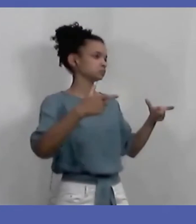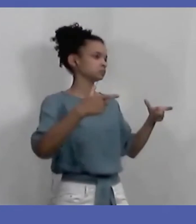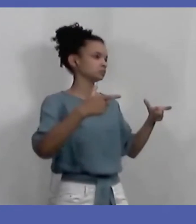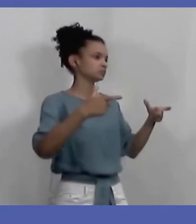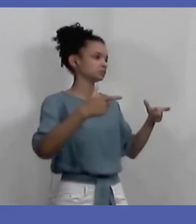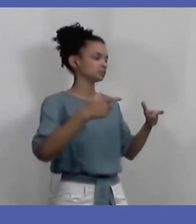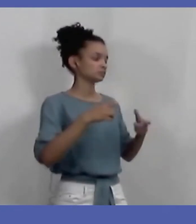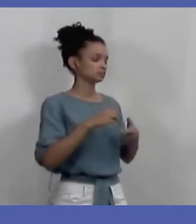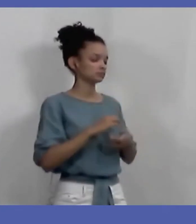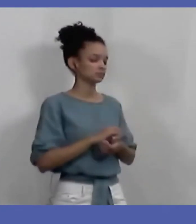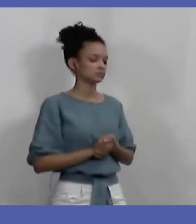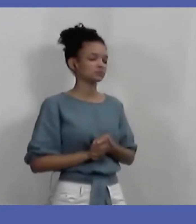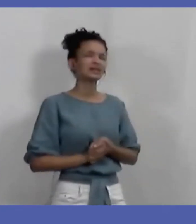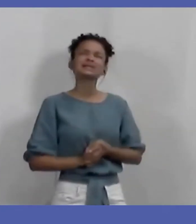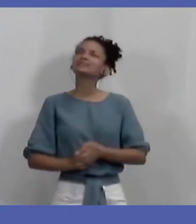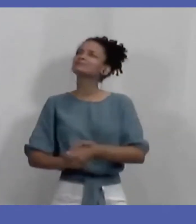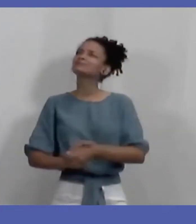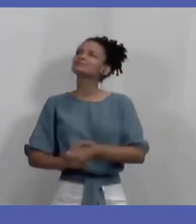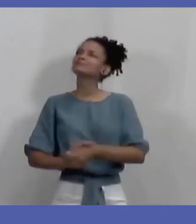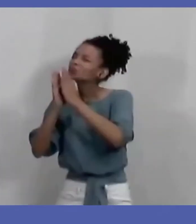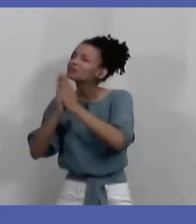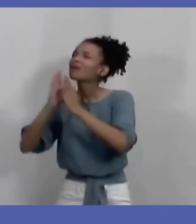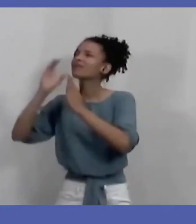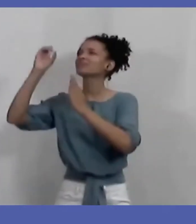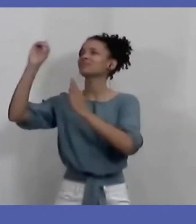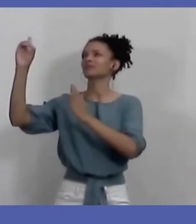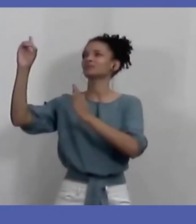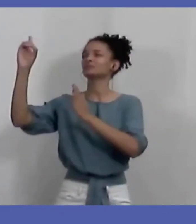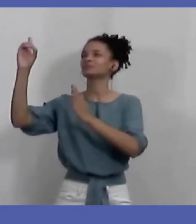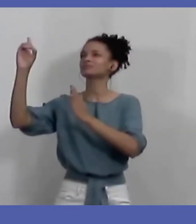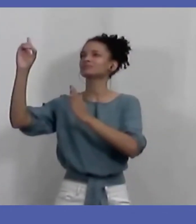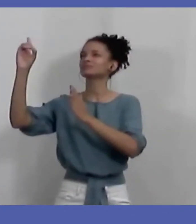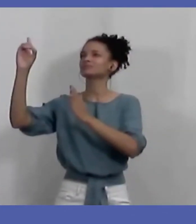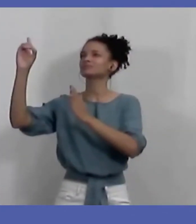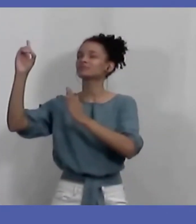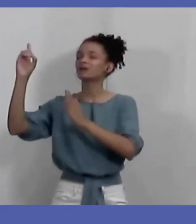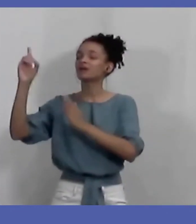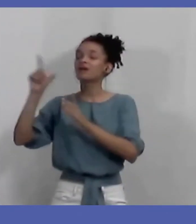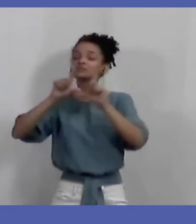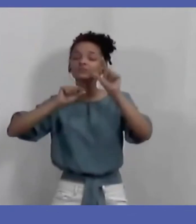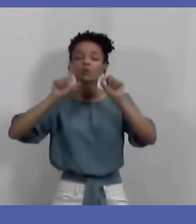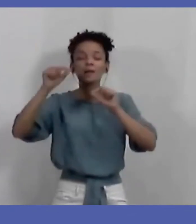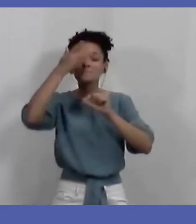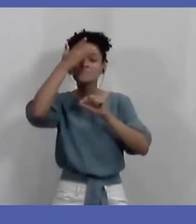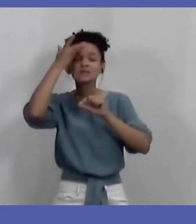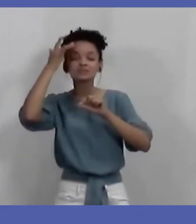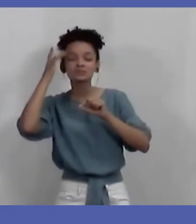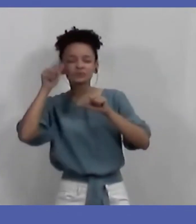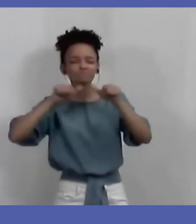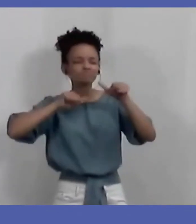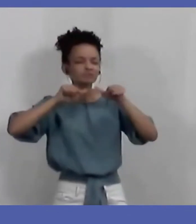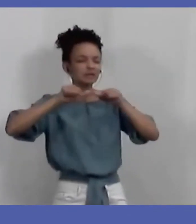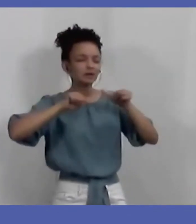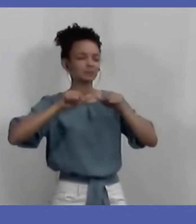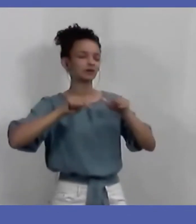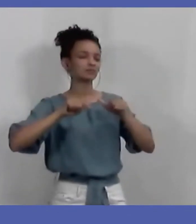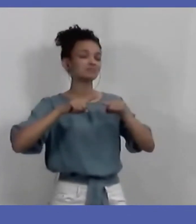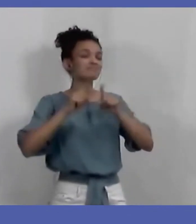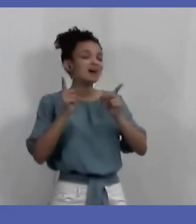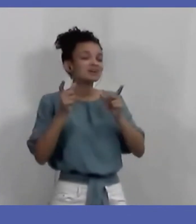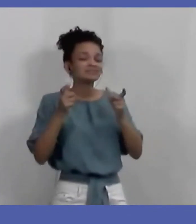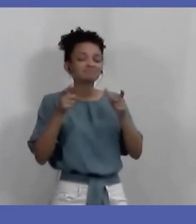seara, que mande trabalhadores para a sua seara. Mas trabalhadores são